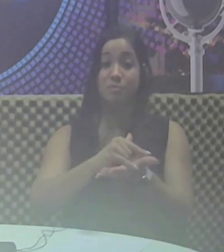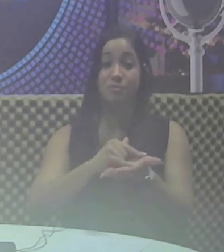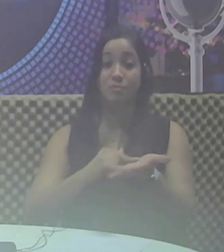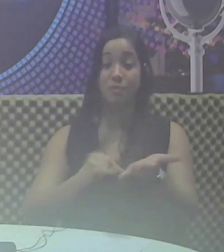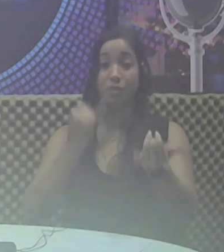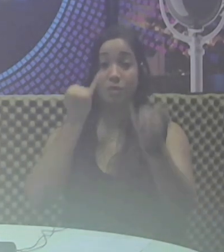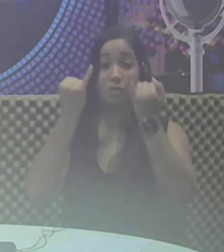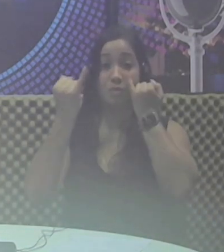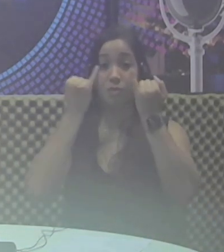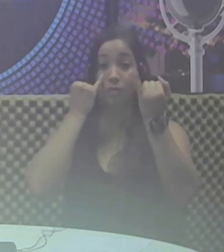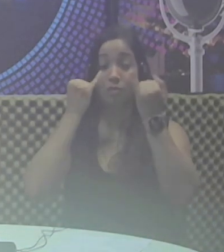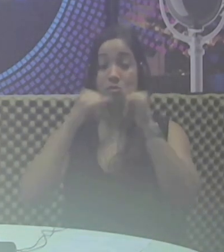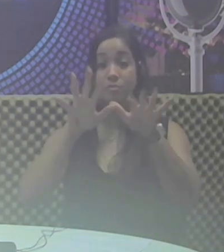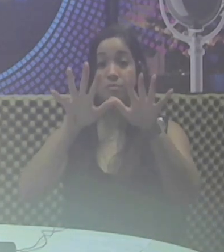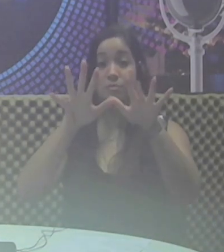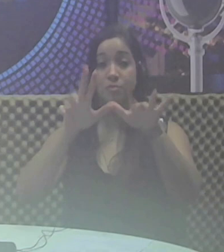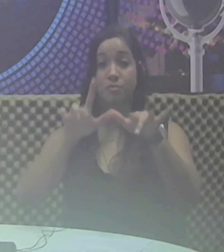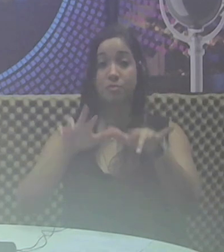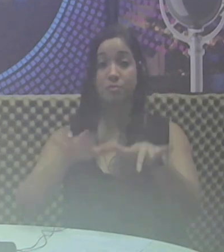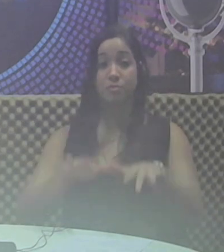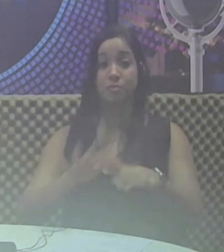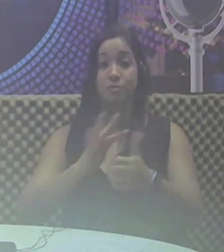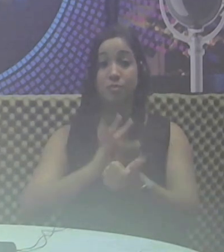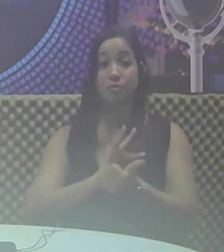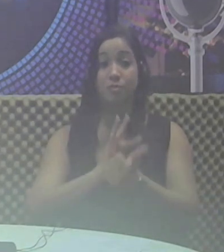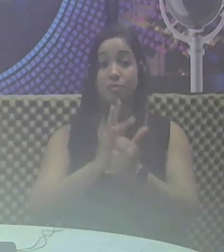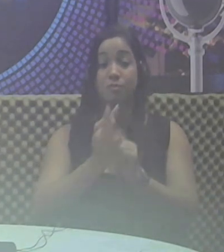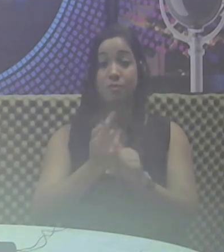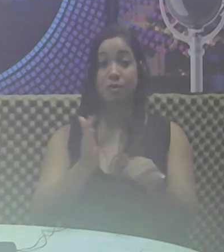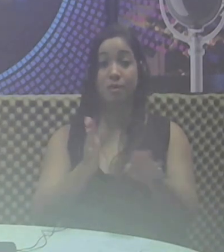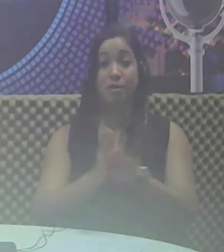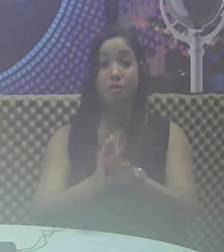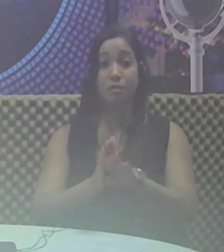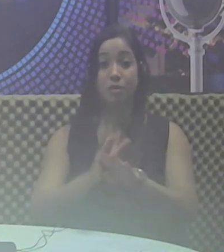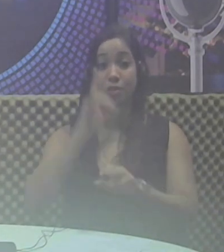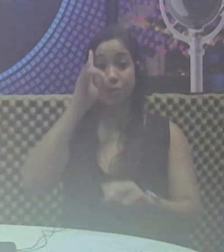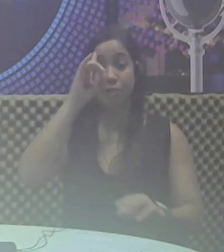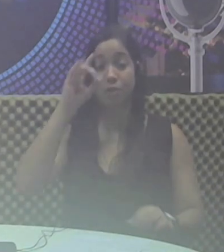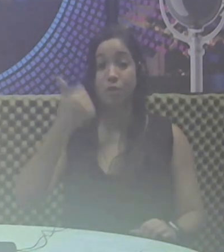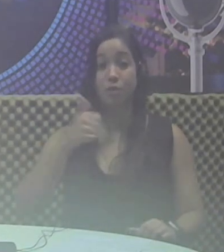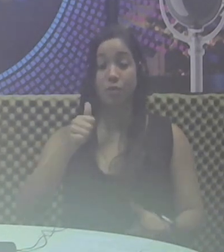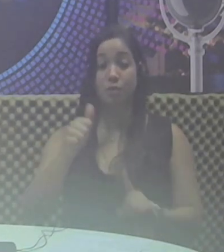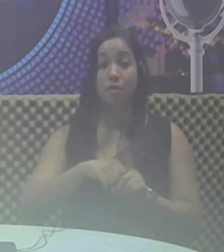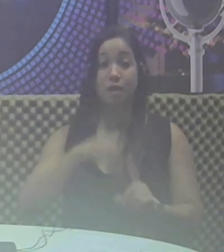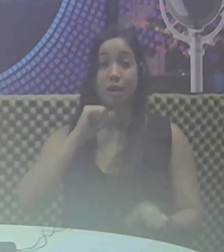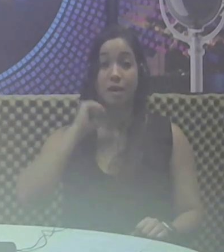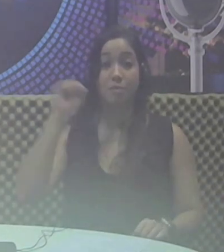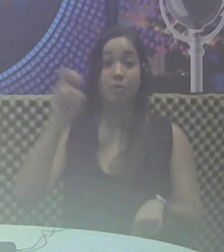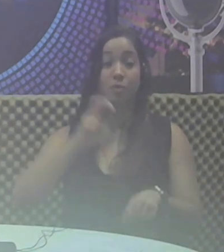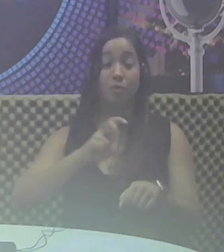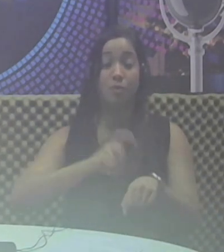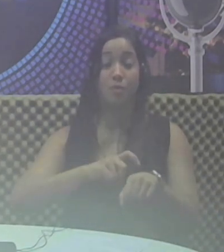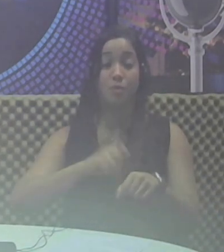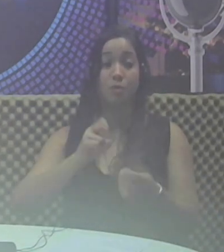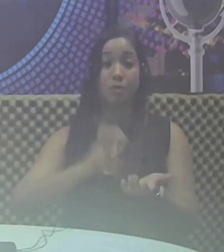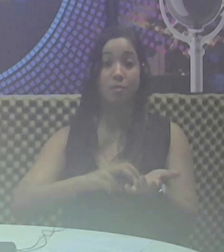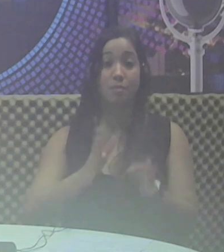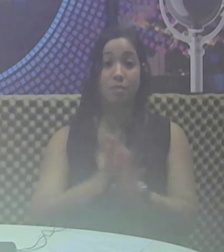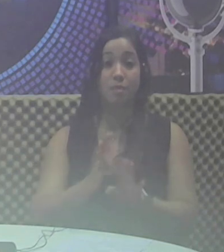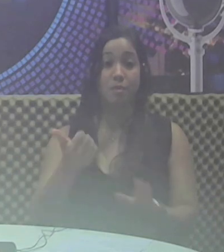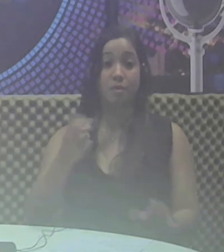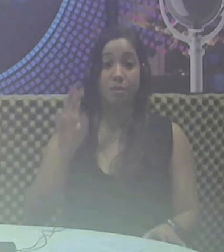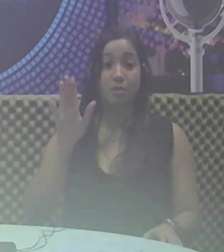informações digitadas na sede da Futel até 11 de abril, das 8 horas da manhã às 15